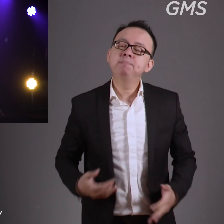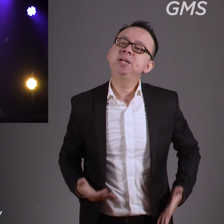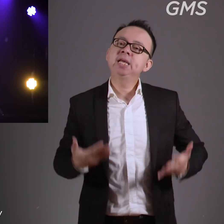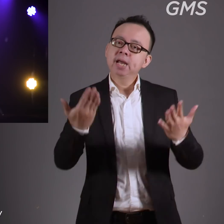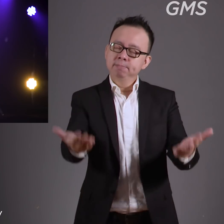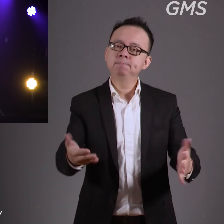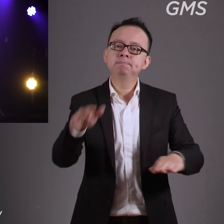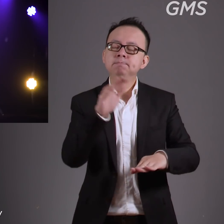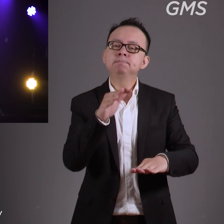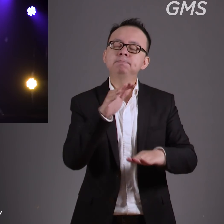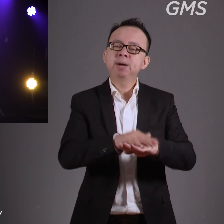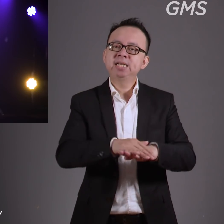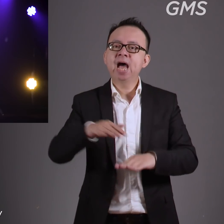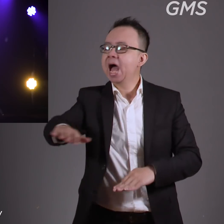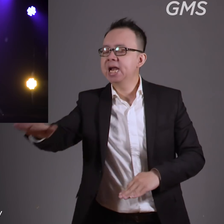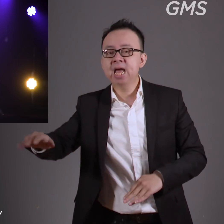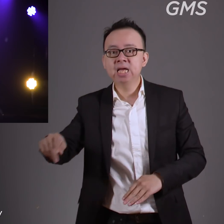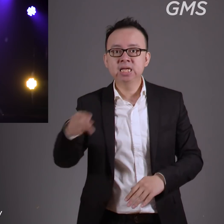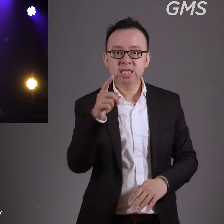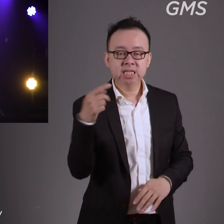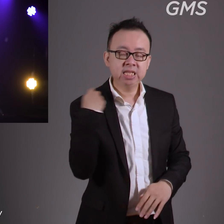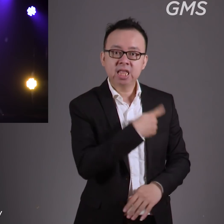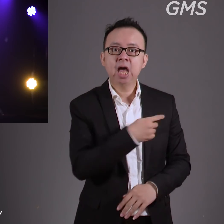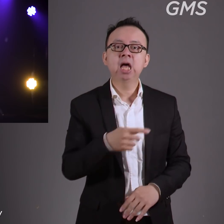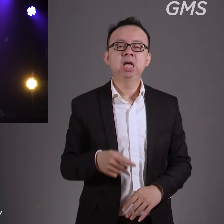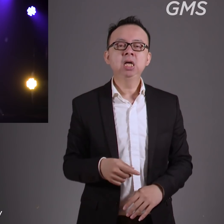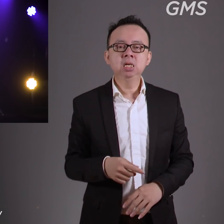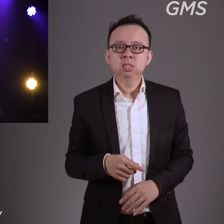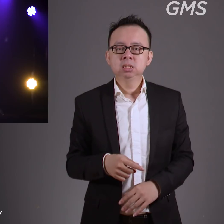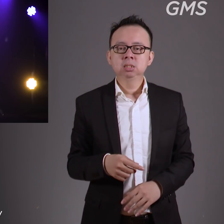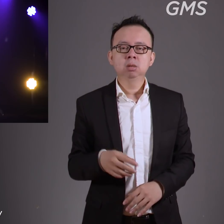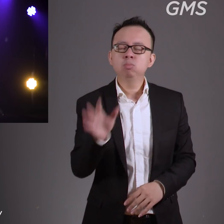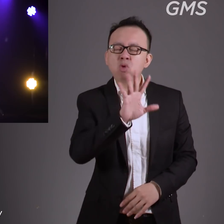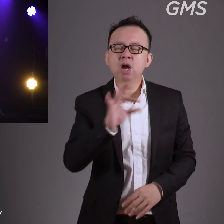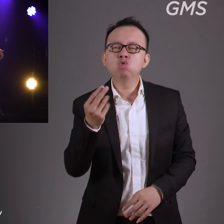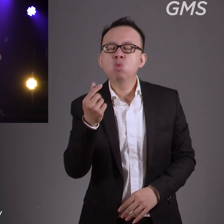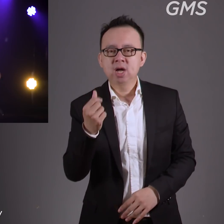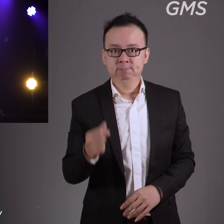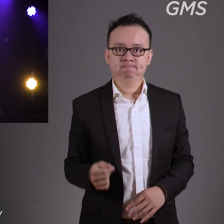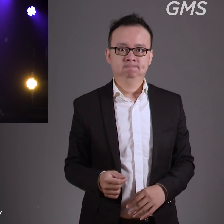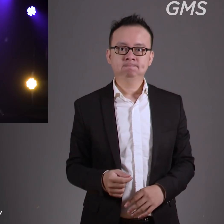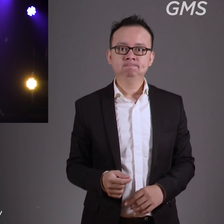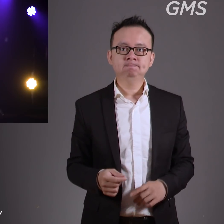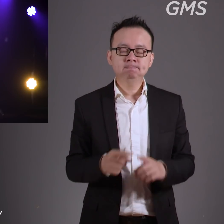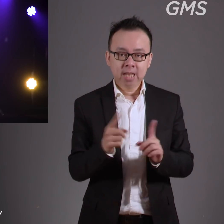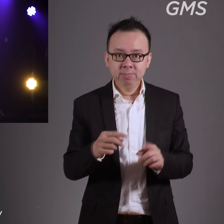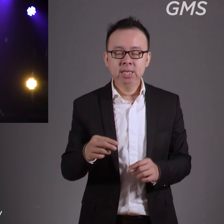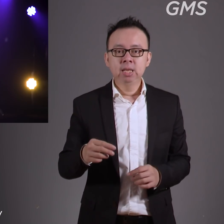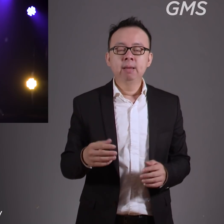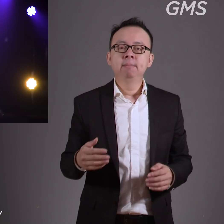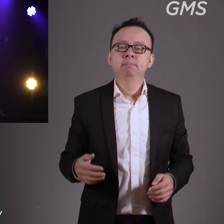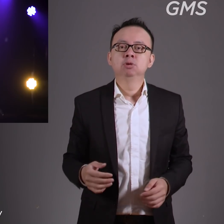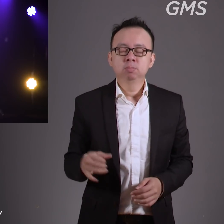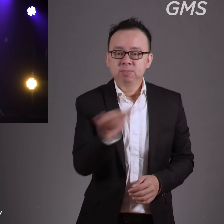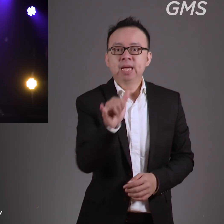sebagai teladan. Sekalipun dia tidak punya sesuatu, harta sesuatu apapun juga, kalau Tuhan beserta, dia bisa punya 5 roti 2